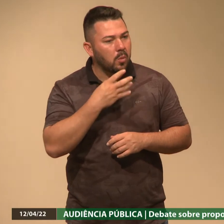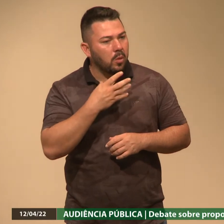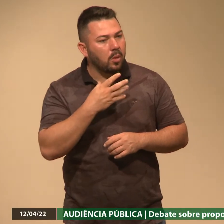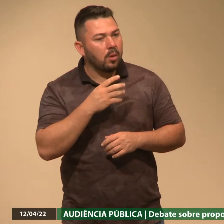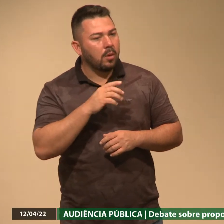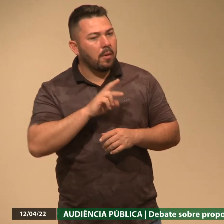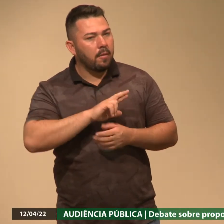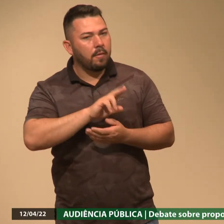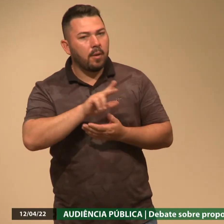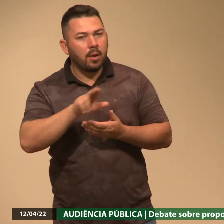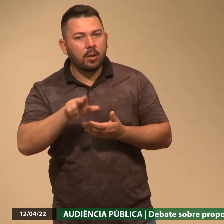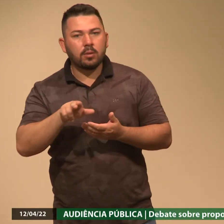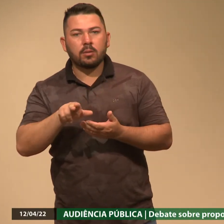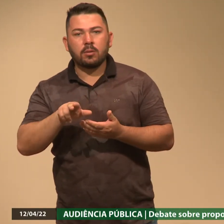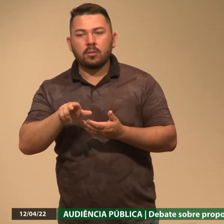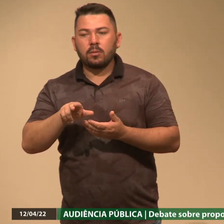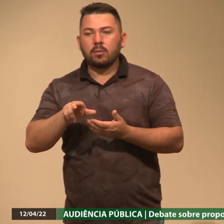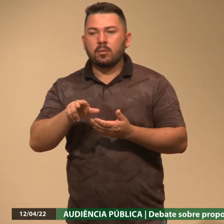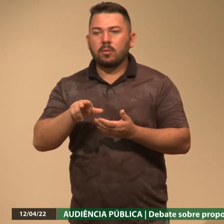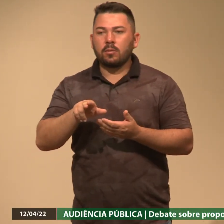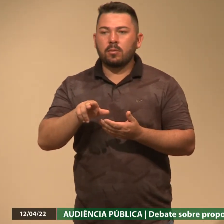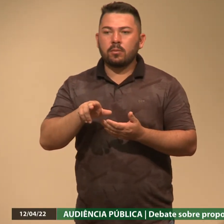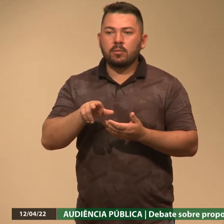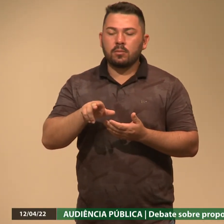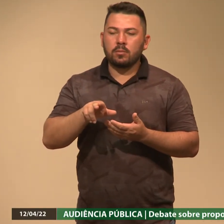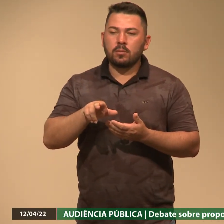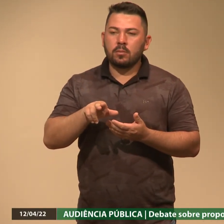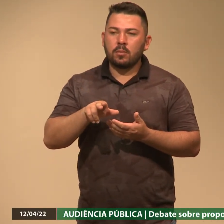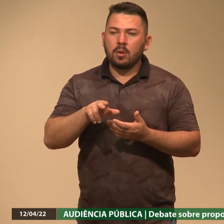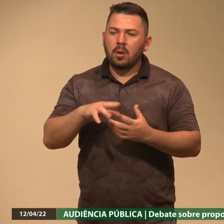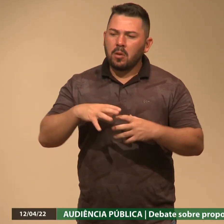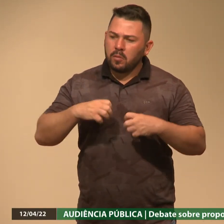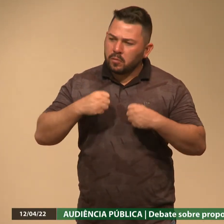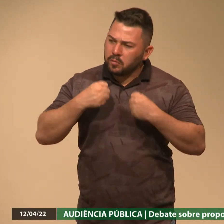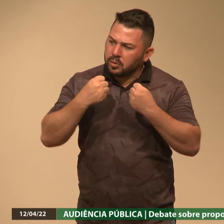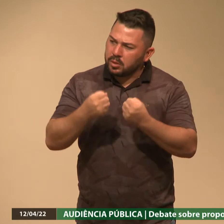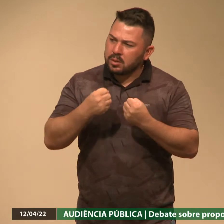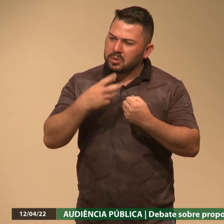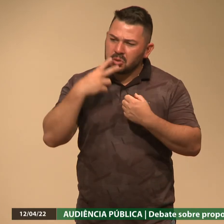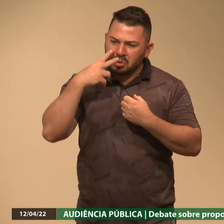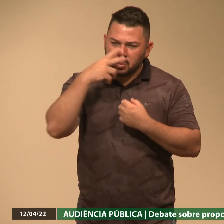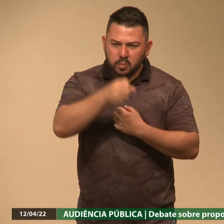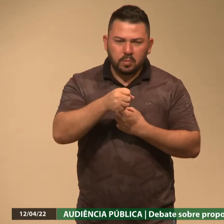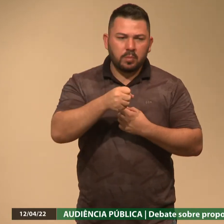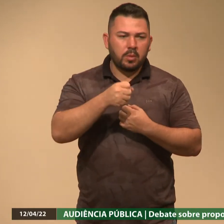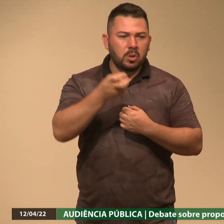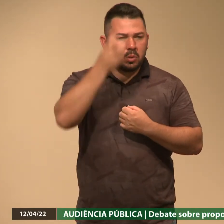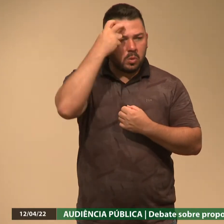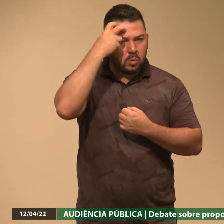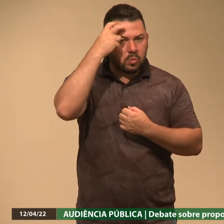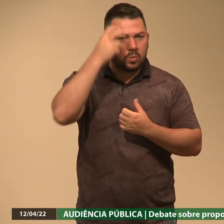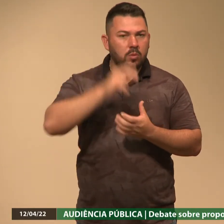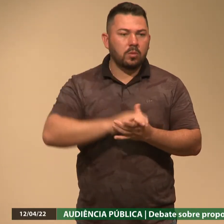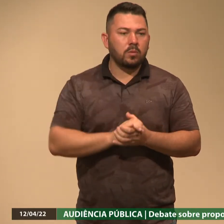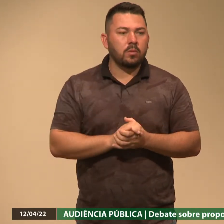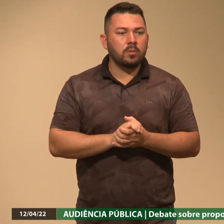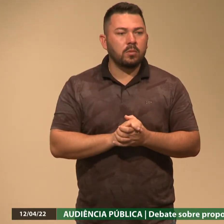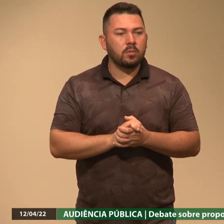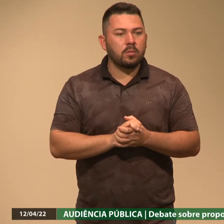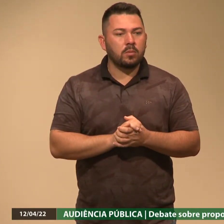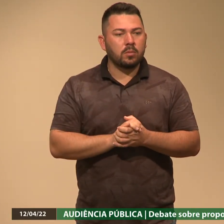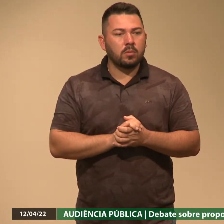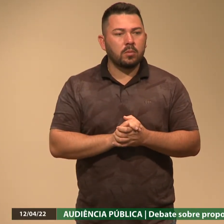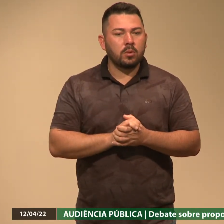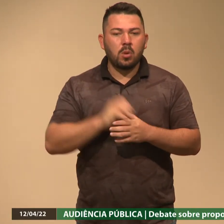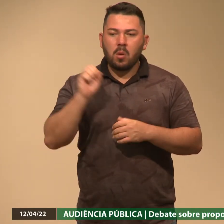várias vezes sobre a fortalecimento da cultura no com